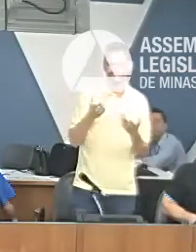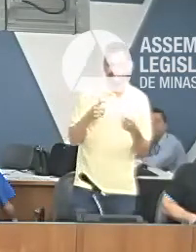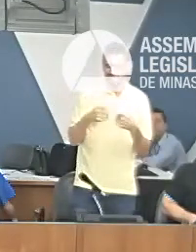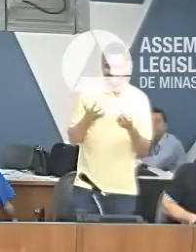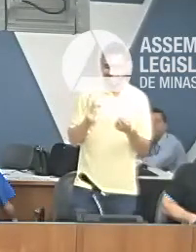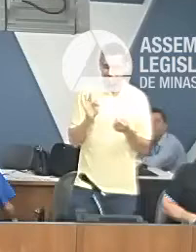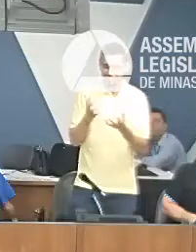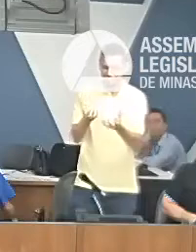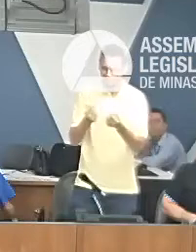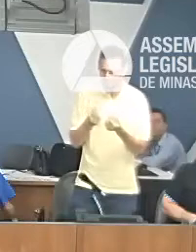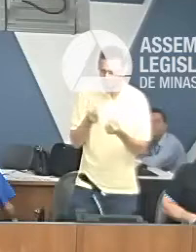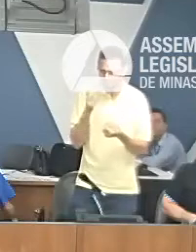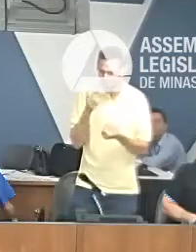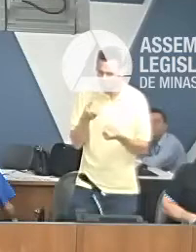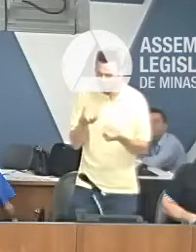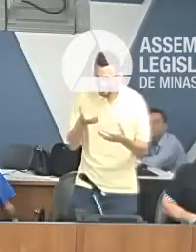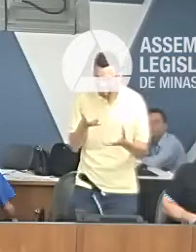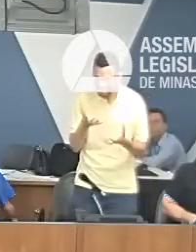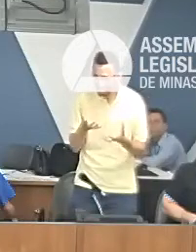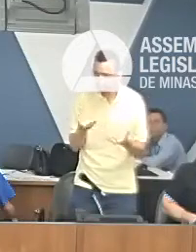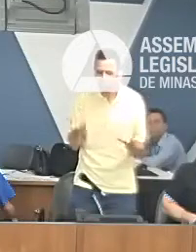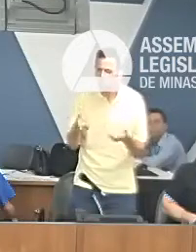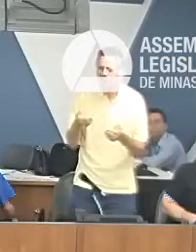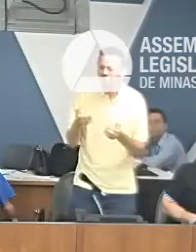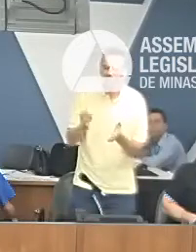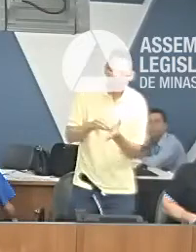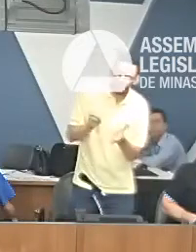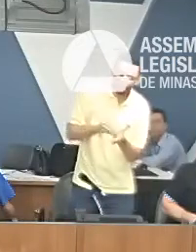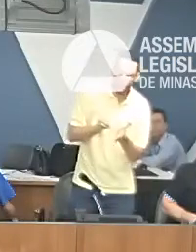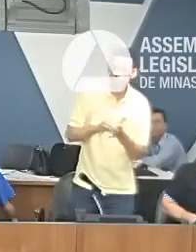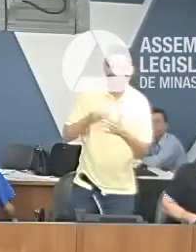apoio necessário para que ele possa competir